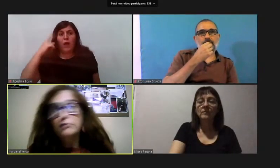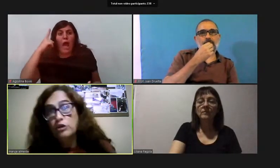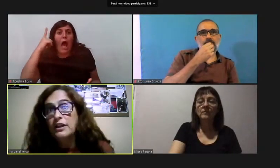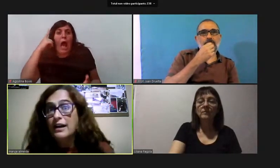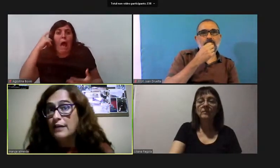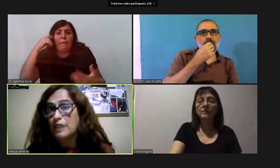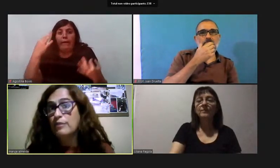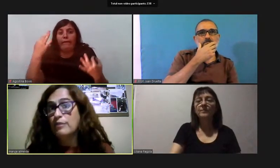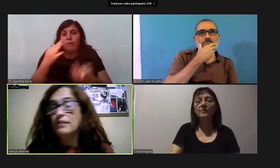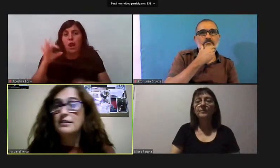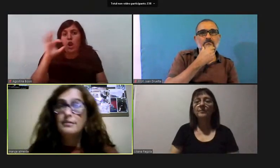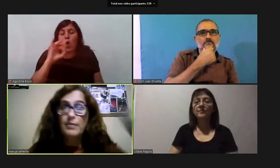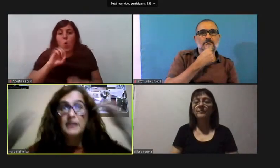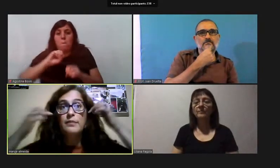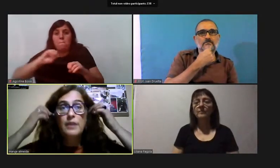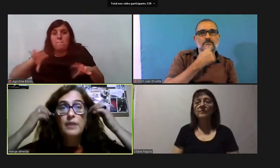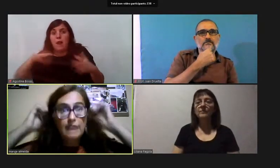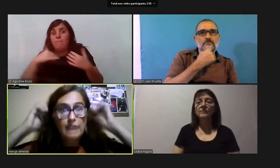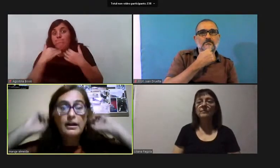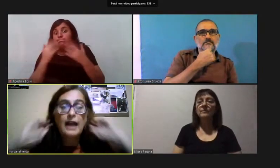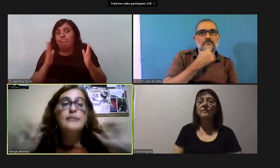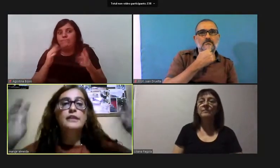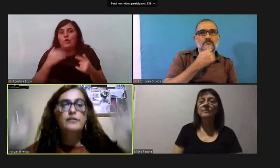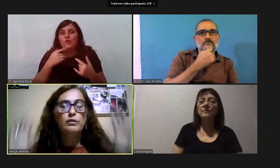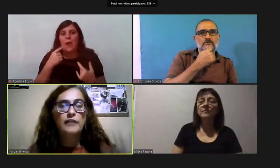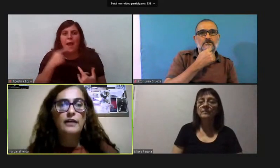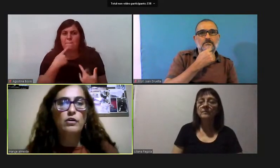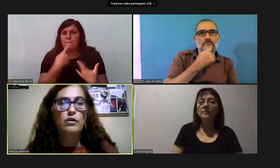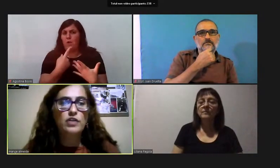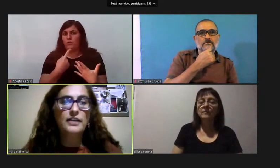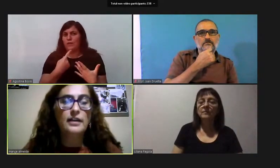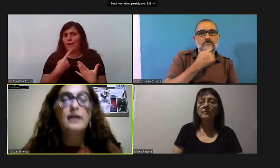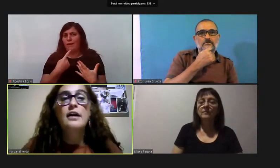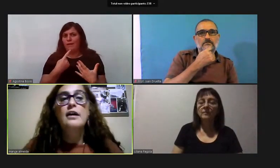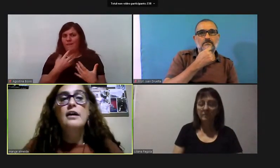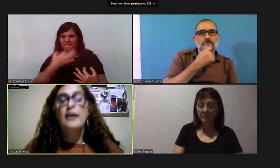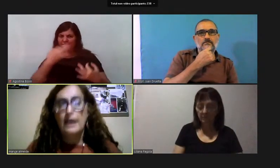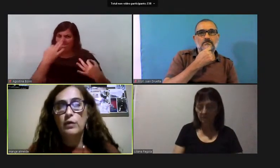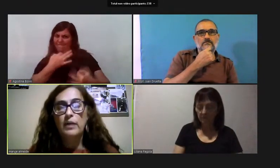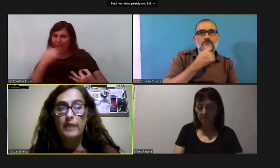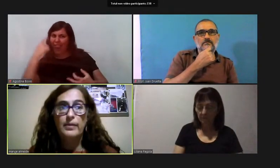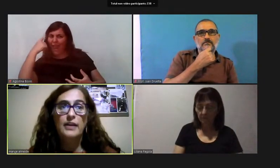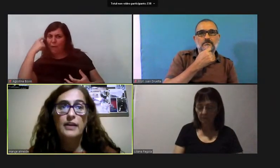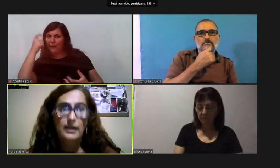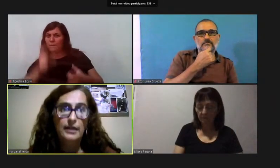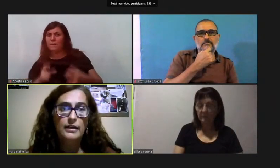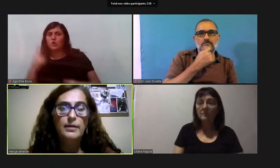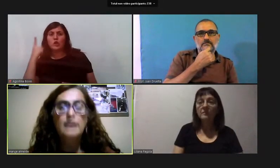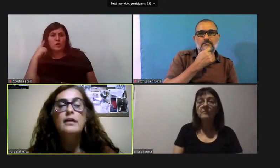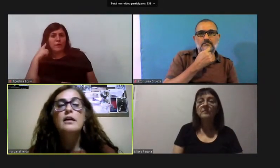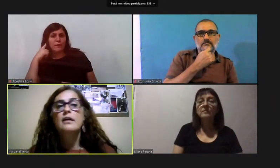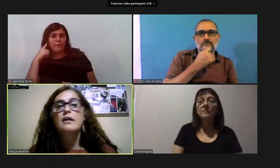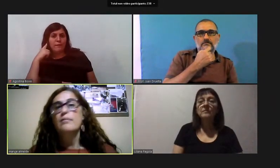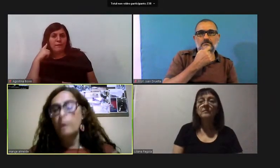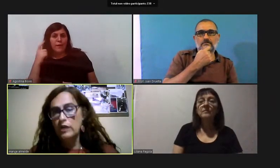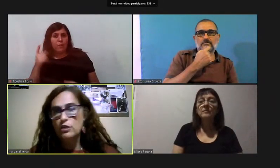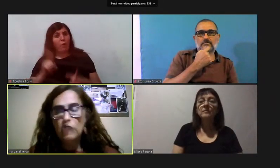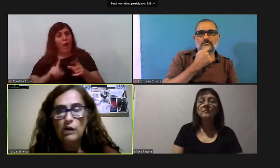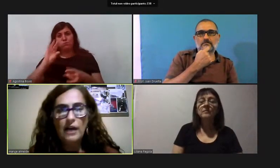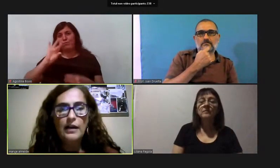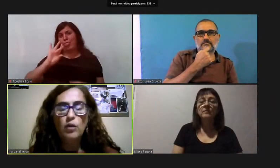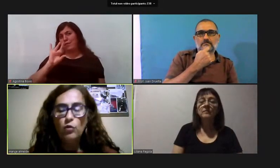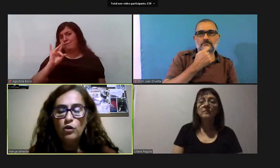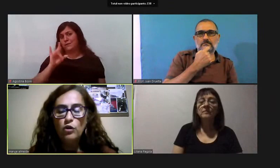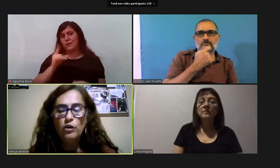mal. Yo diría que habría que preguntarse si lo aprenden bien, porque hay grandes dificultades de los oyentes en las escuelas para aprender a leer y escribir, porque se usa